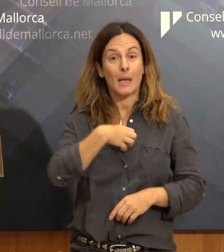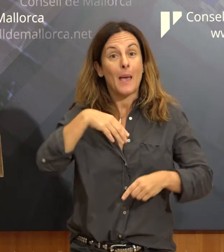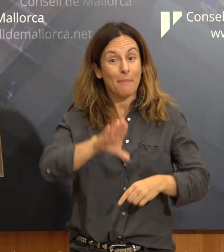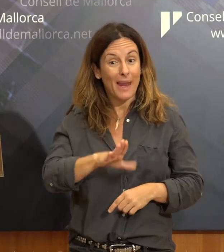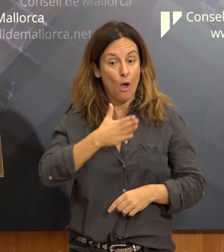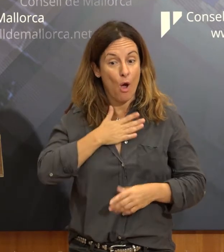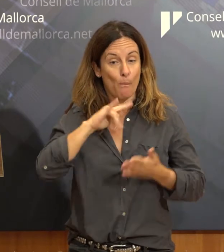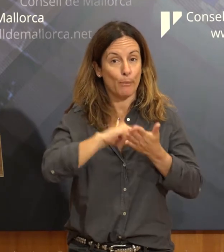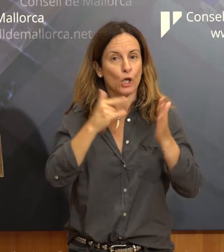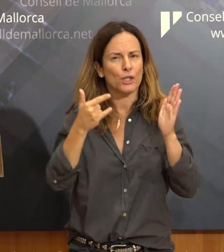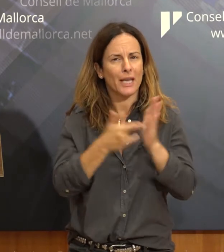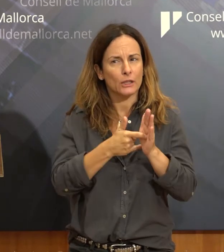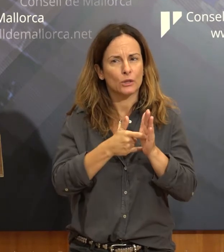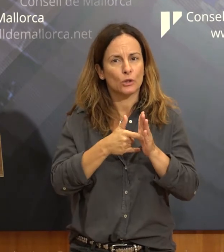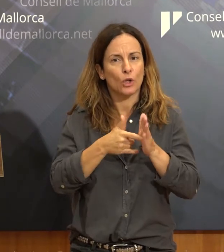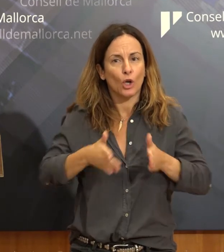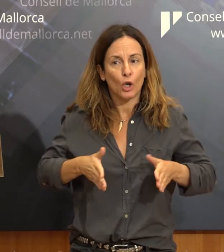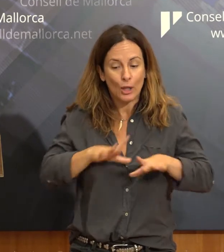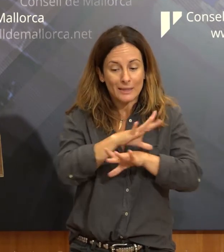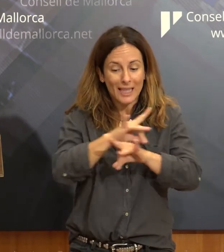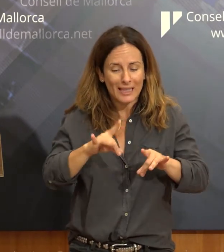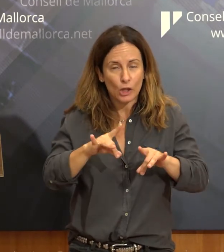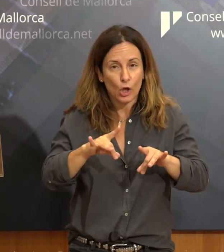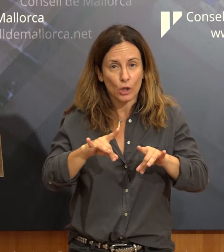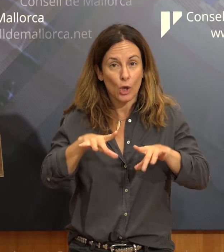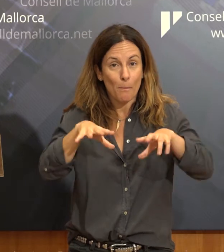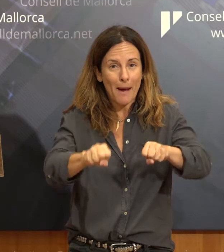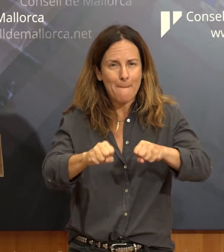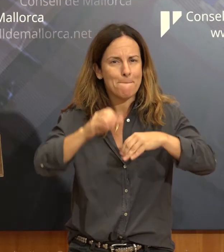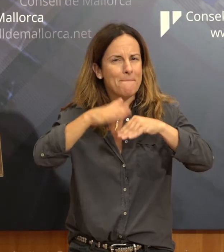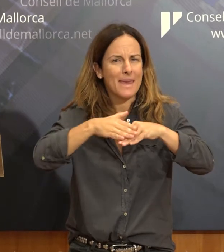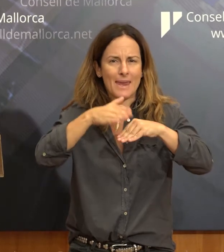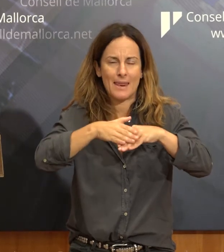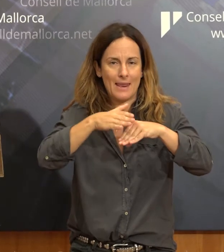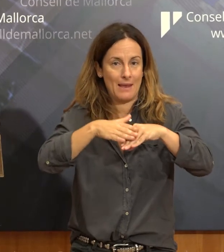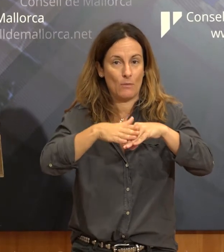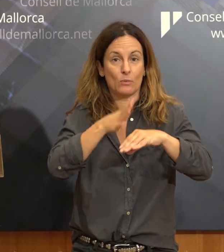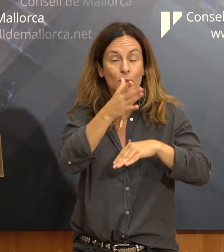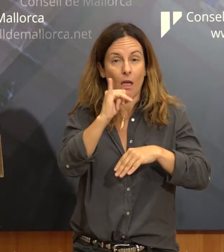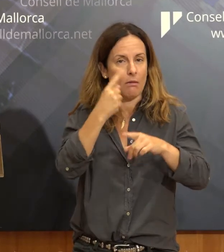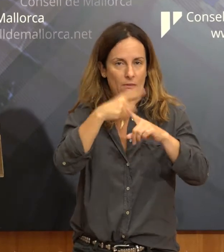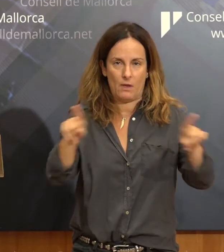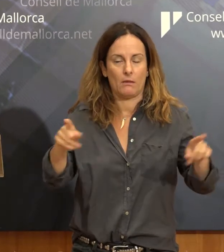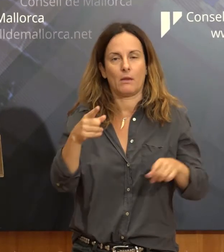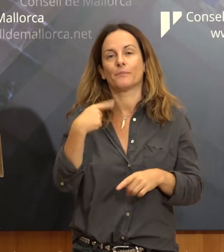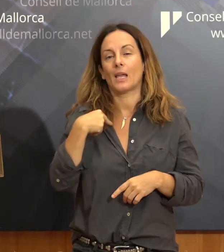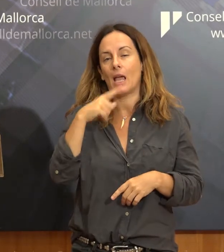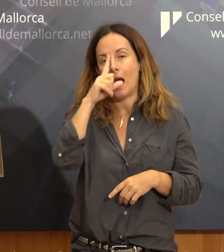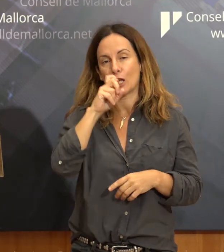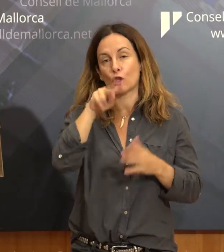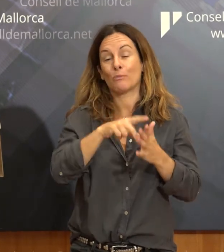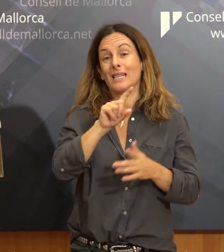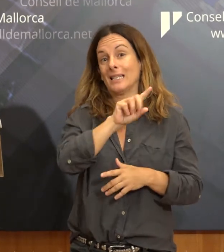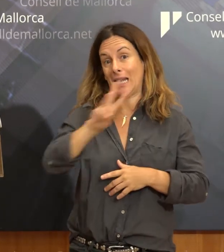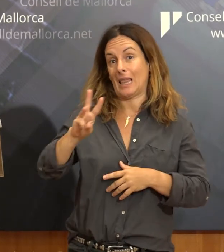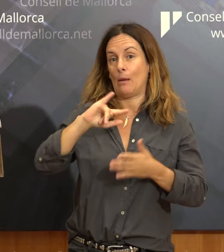mínim territori que pot ocupar una carretera desdoblada. Perquè hi ha una gran diferència entre la carretera que se va posar en el 2013 i